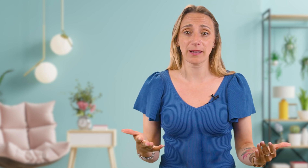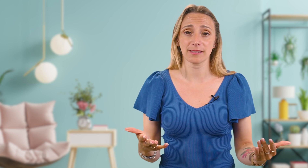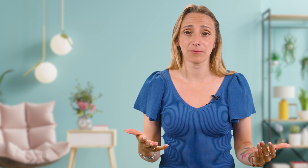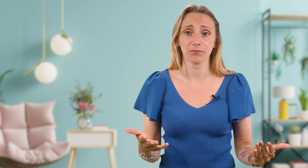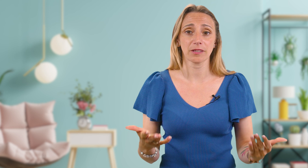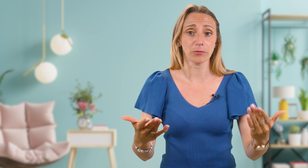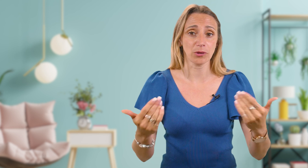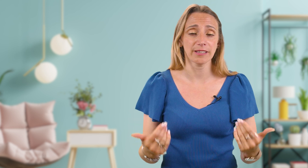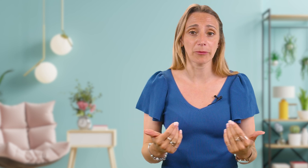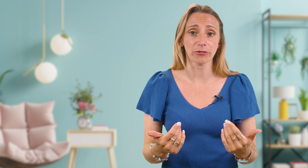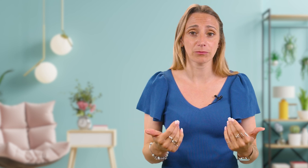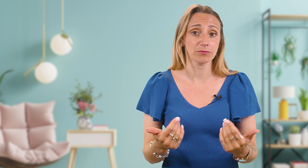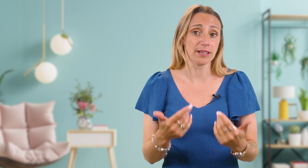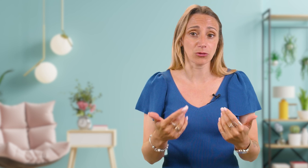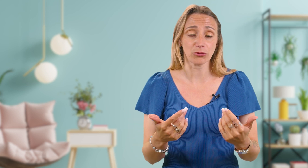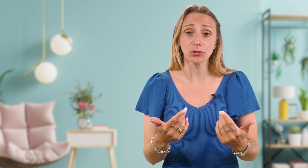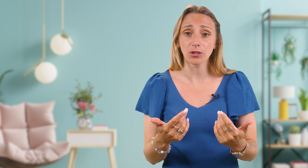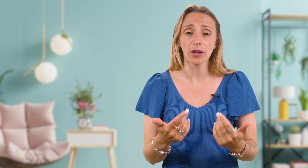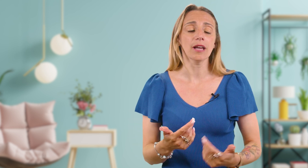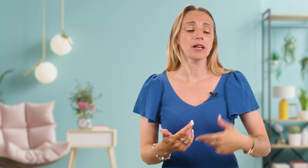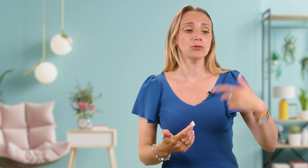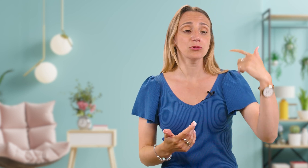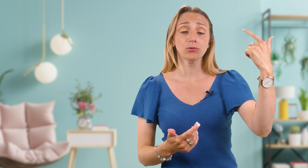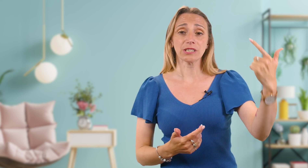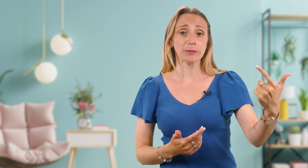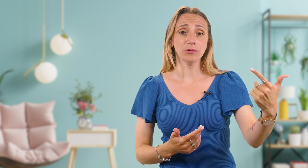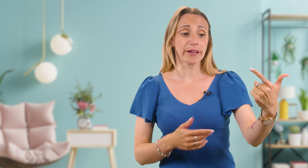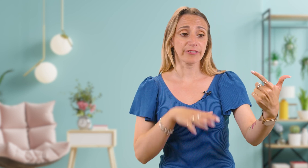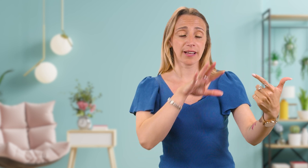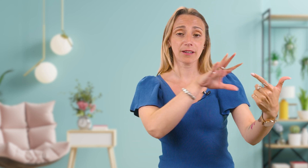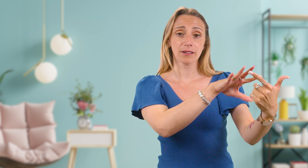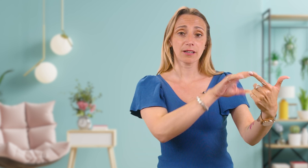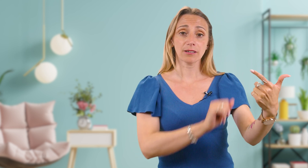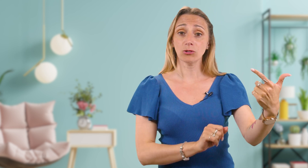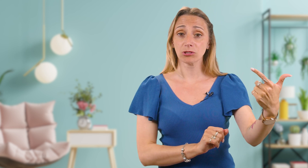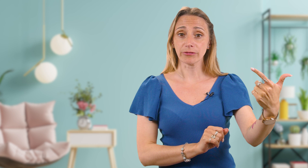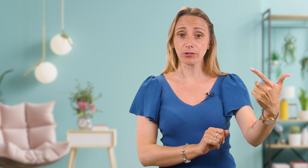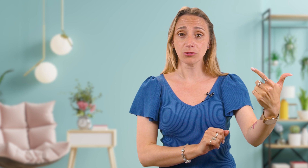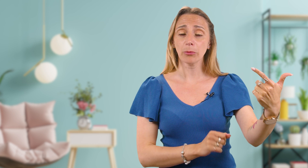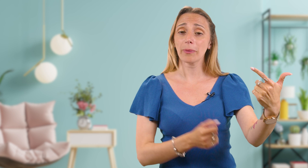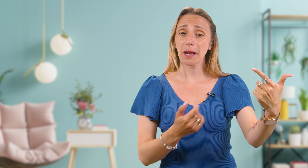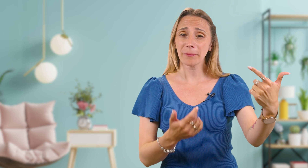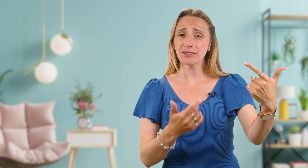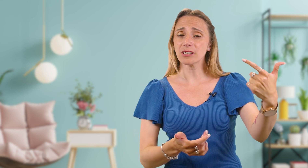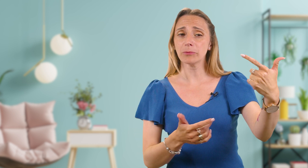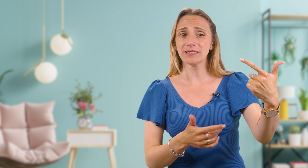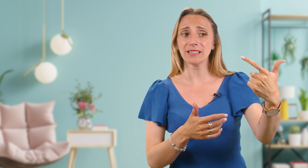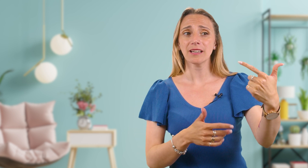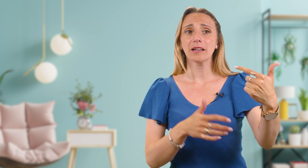l'espace, qui peut également être le vôtre, du coup vous n'avez plus qu'à faire le chiffre 2, pas la peine de répéter